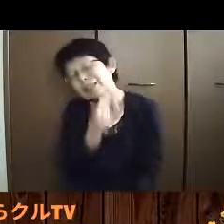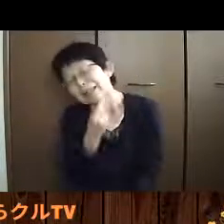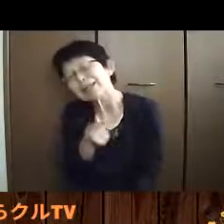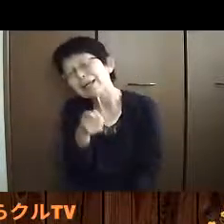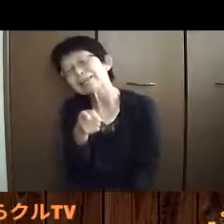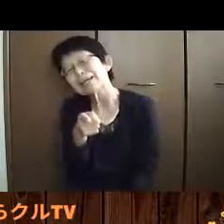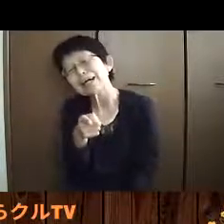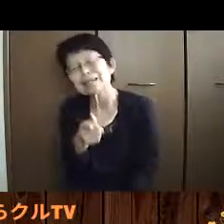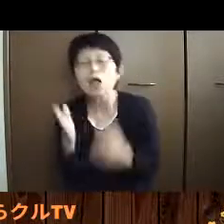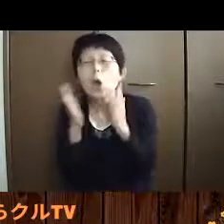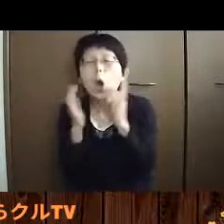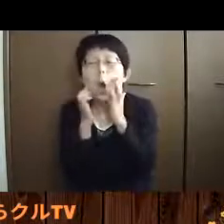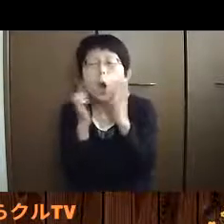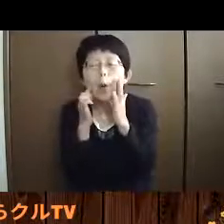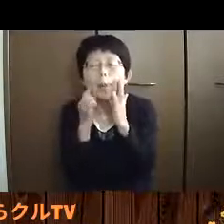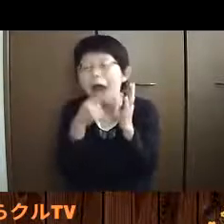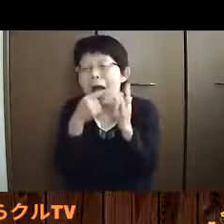あからめた黒丸がいますね。